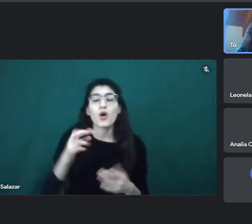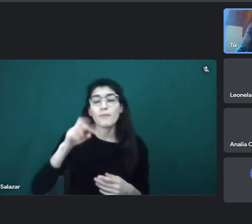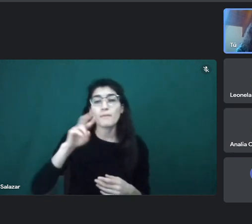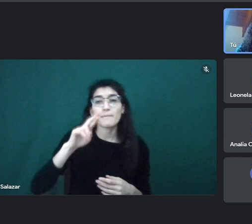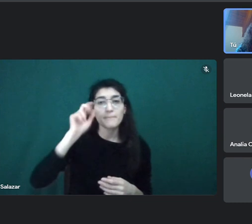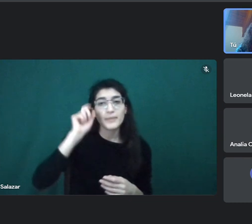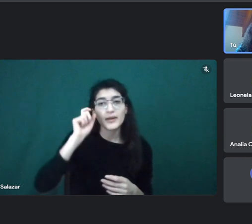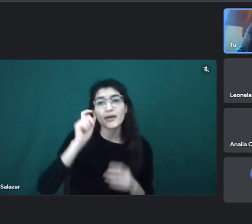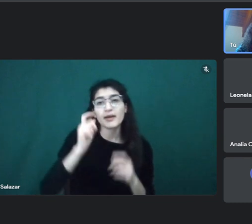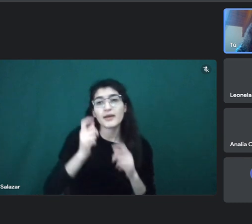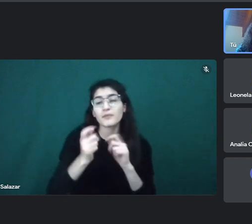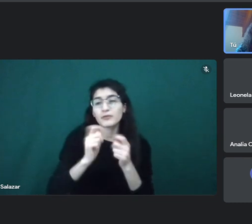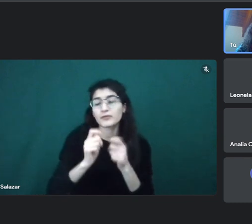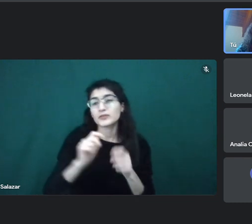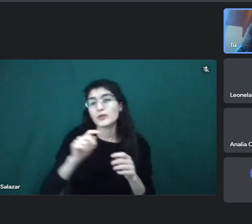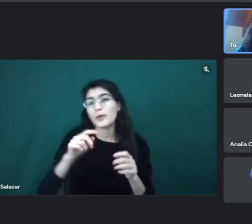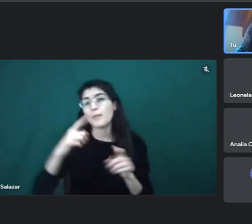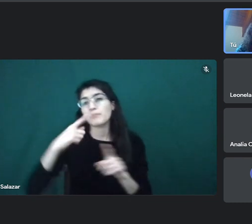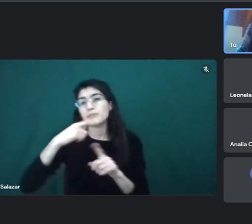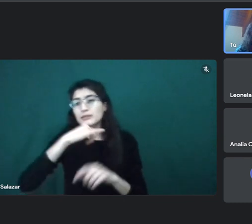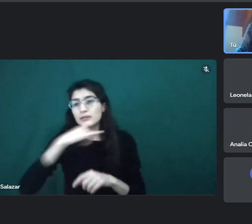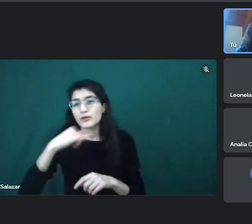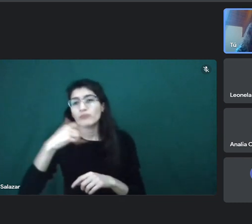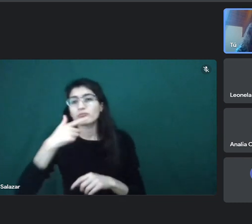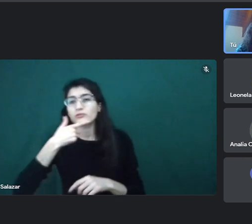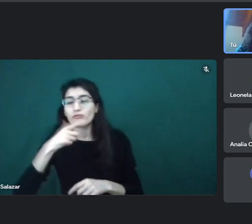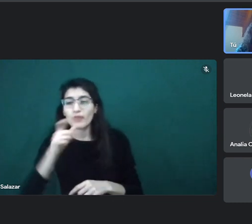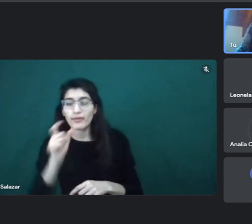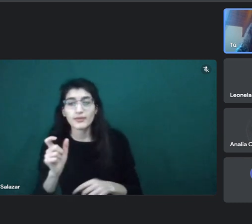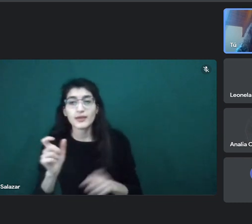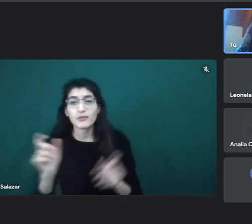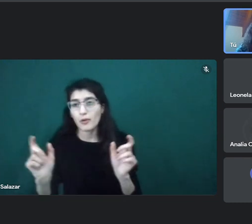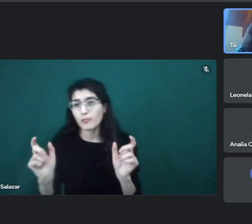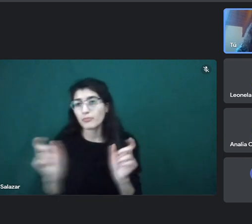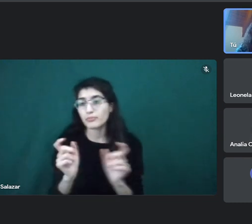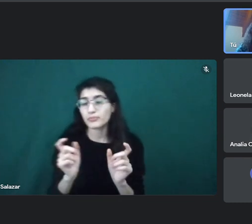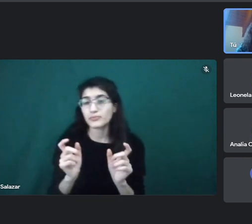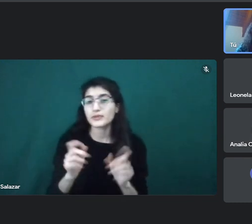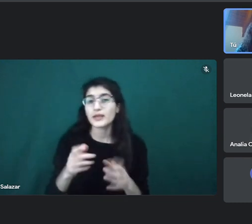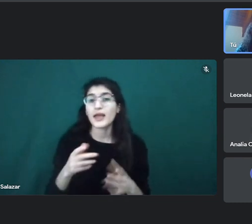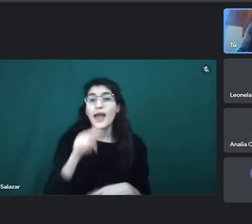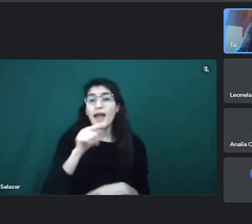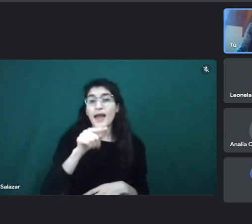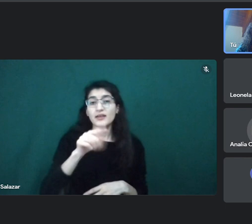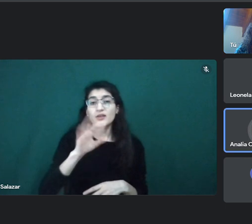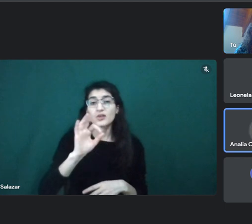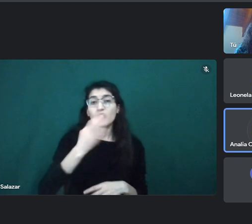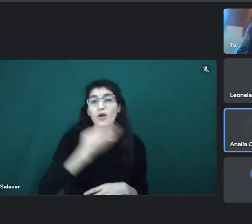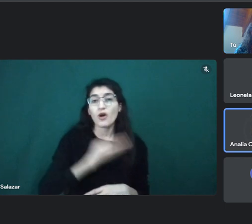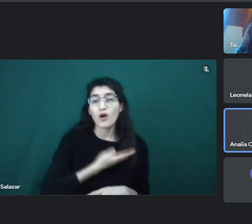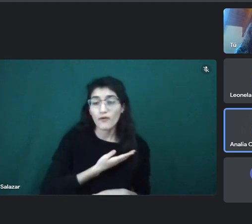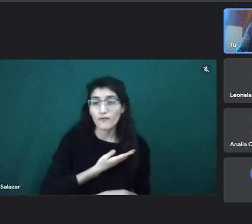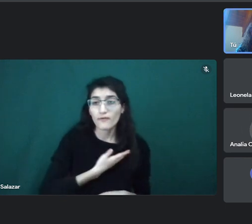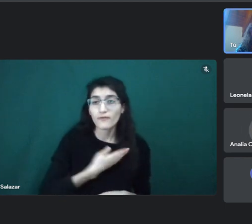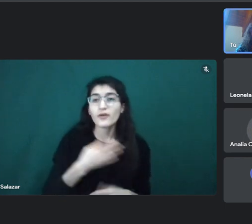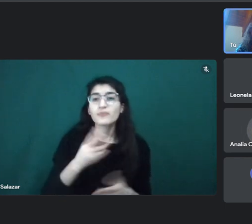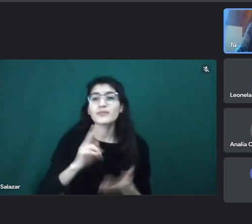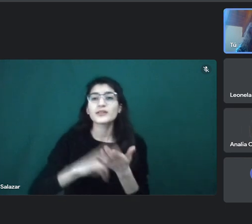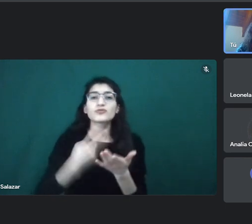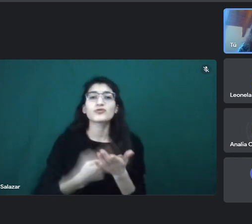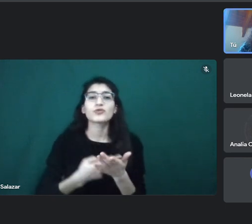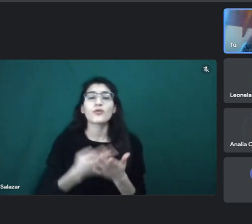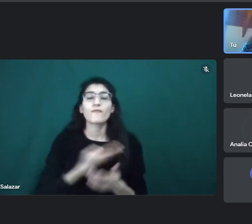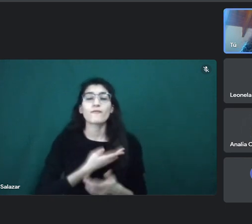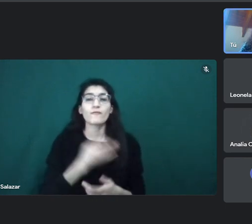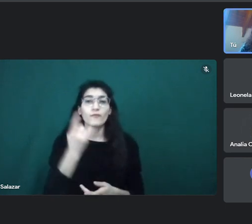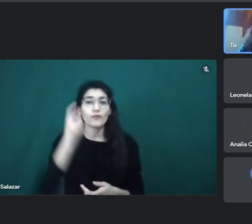sustantivo, distintos tipos de palabras. Esto es uno de esos. Off quiere decir fuera, ¿sí? Bueno. Y entonces a eso